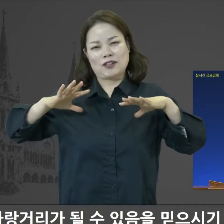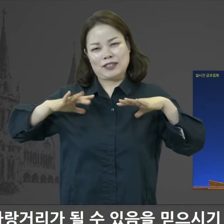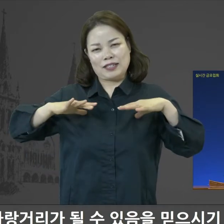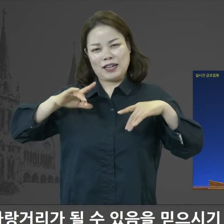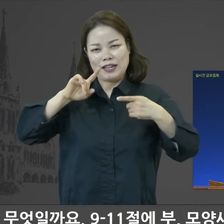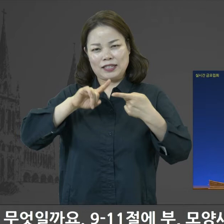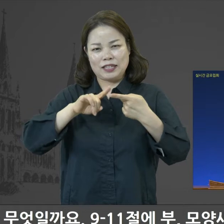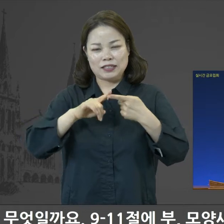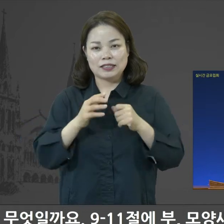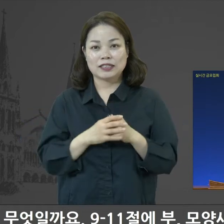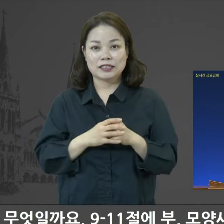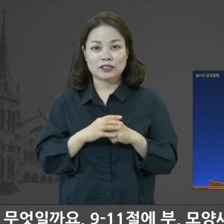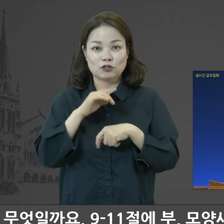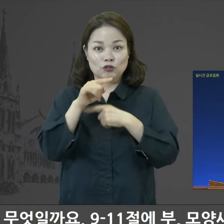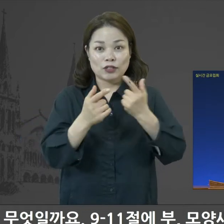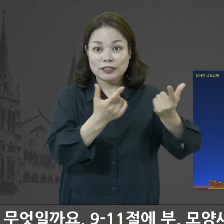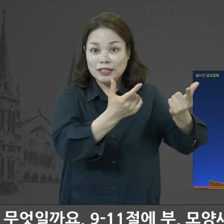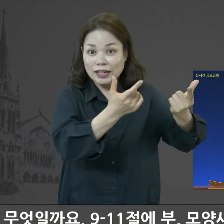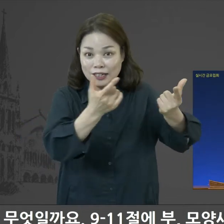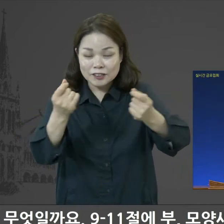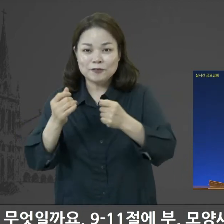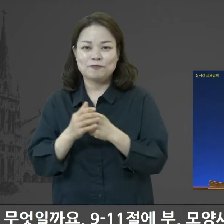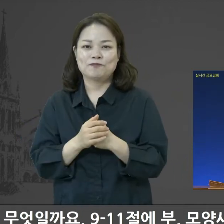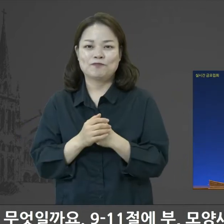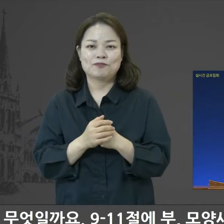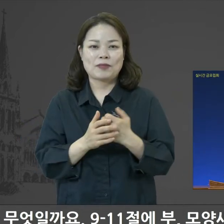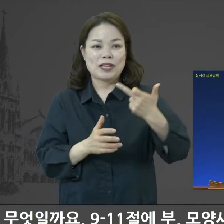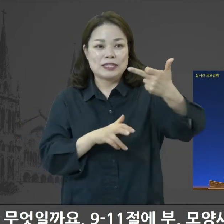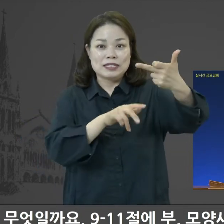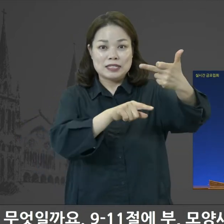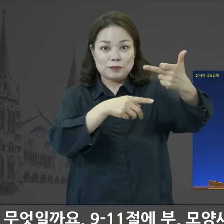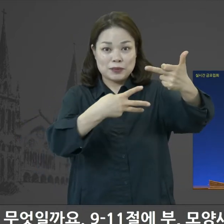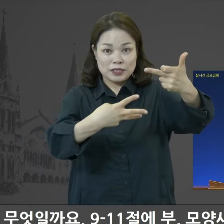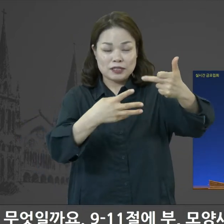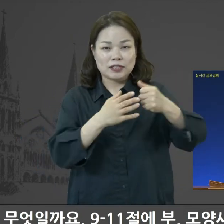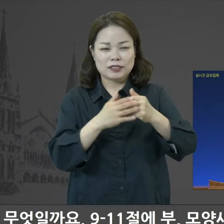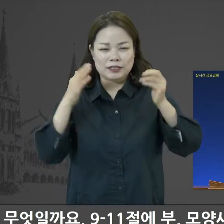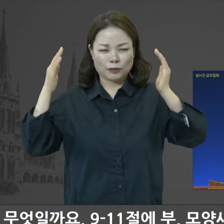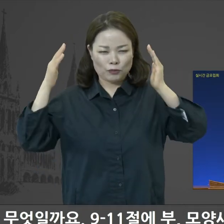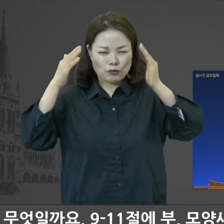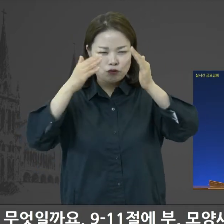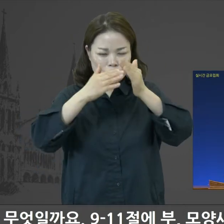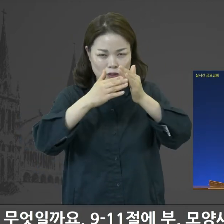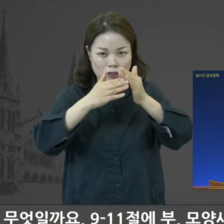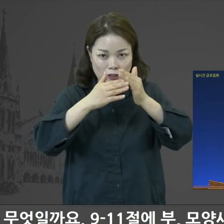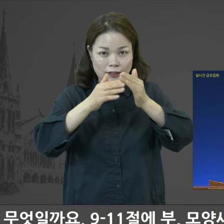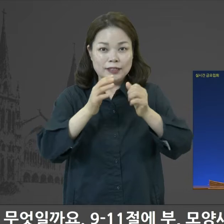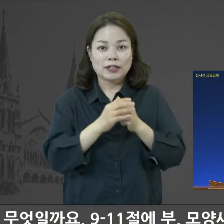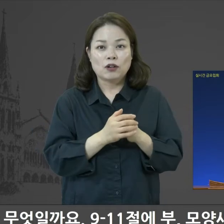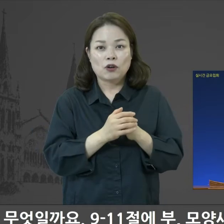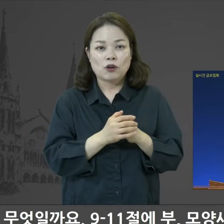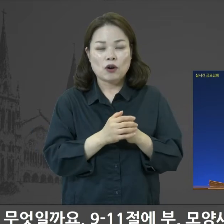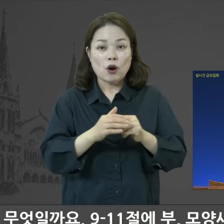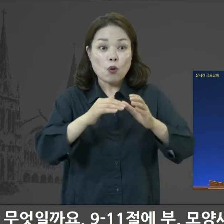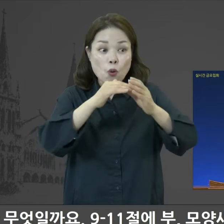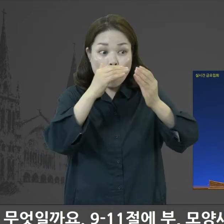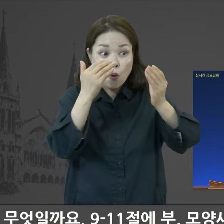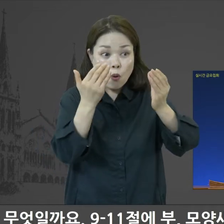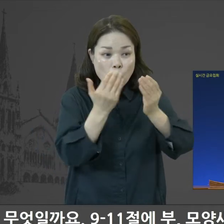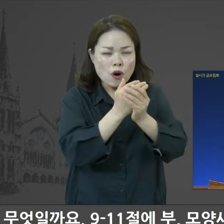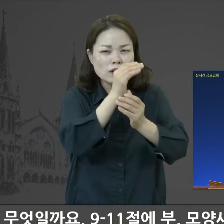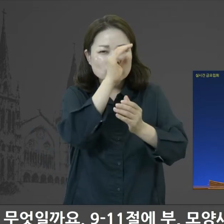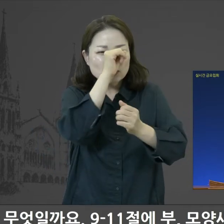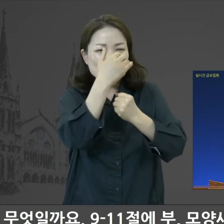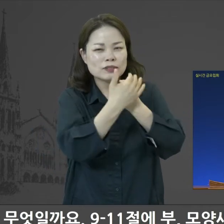설명하고 있습니다. 같이 한번 잘 읽으셔야 됩니다. 먼저 17절 집중해서 읽으십시다. 시작. 온갖